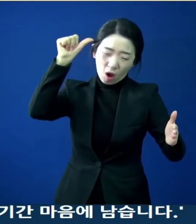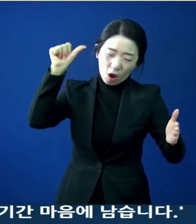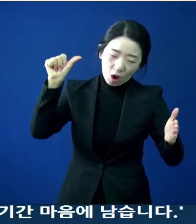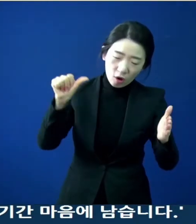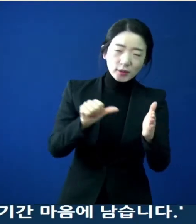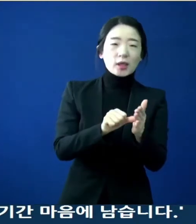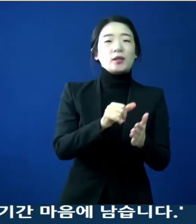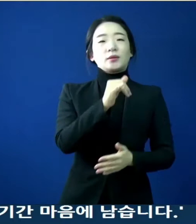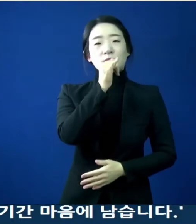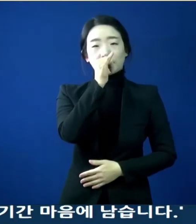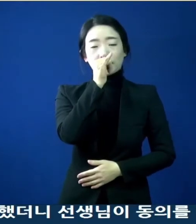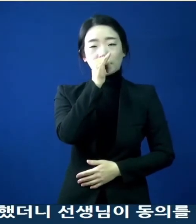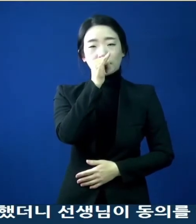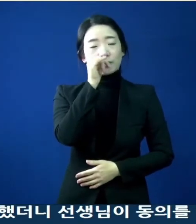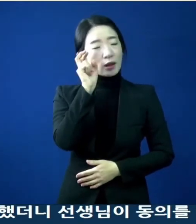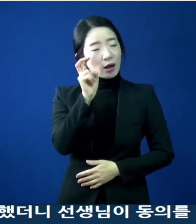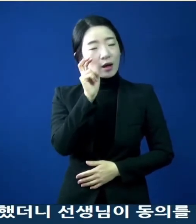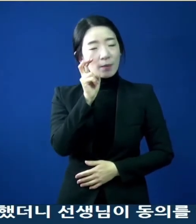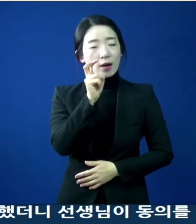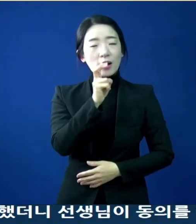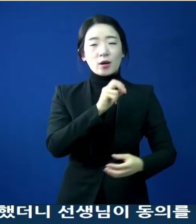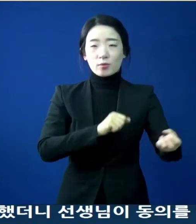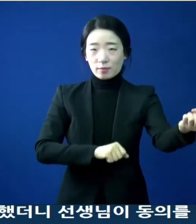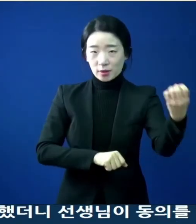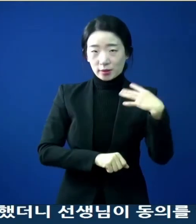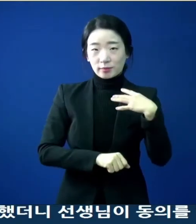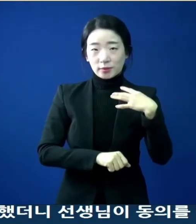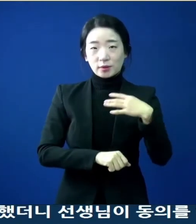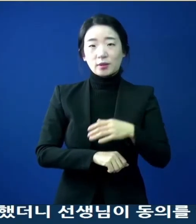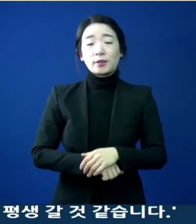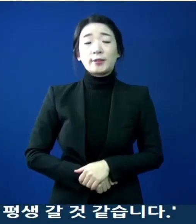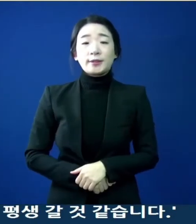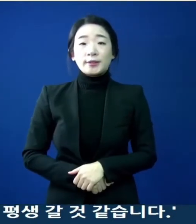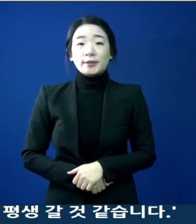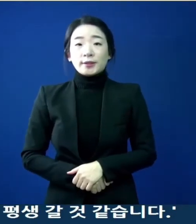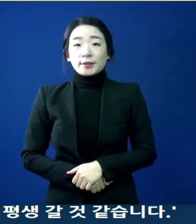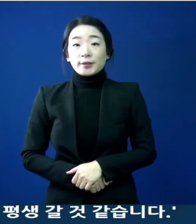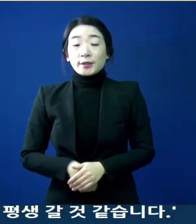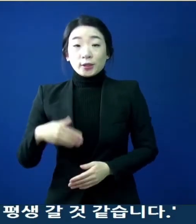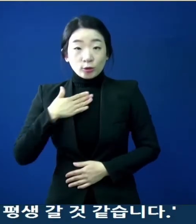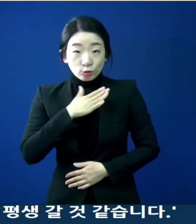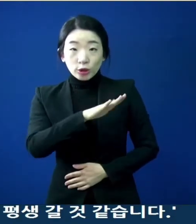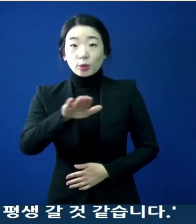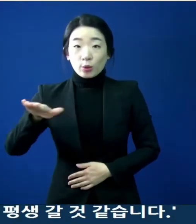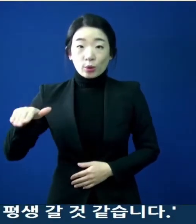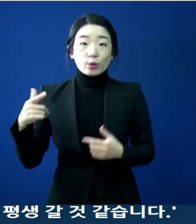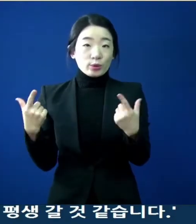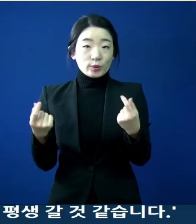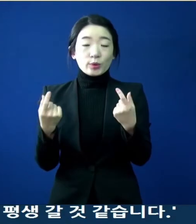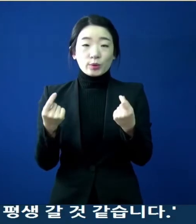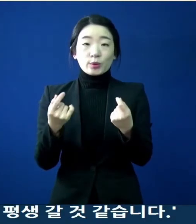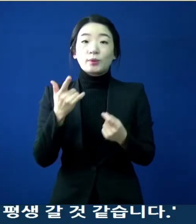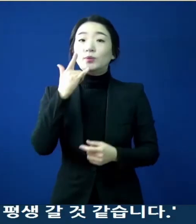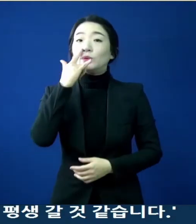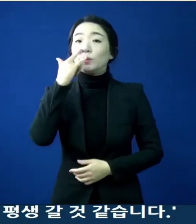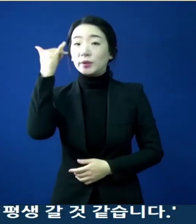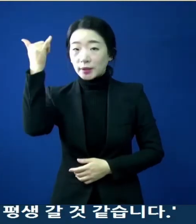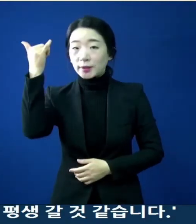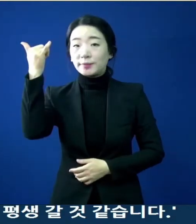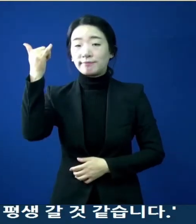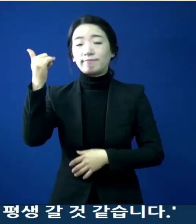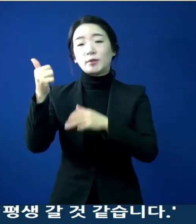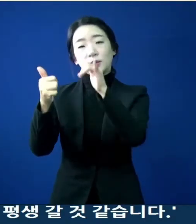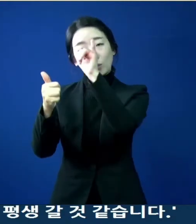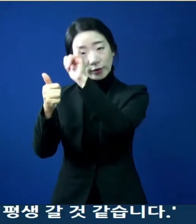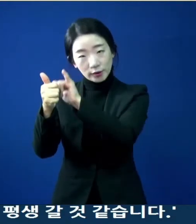우리 중에는 참 기억에 많이 남는 부모님을 이렇게 모시고 있는 형제 자매님들 이 자리에 계실